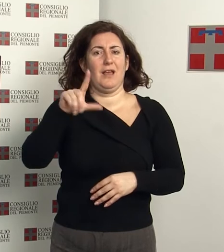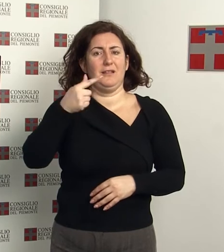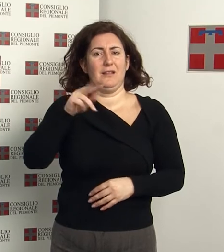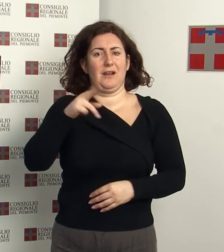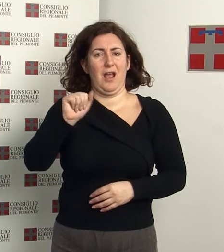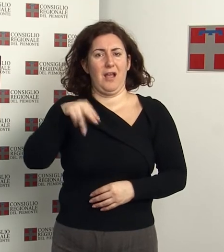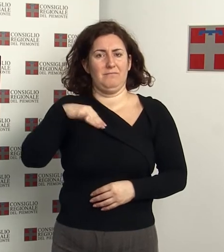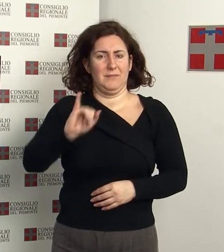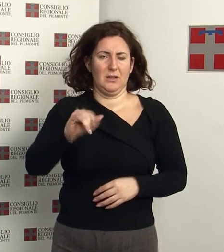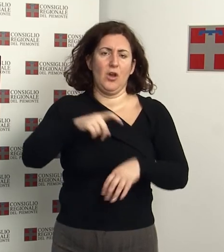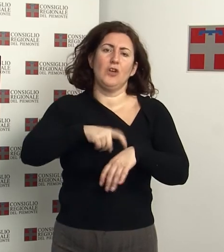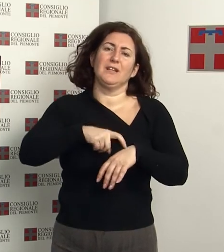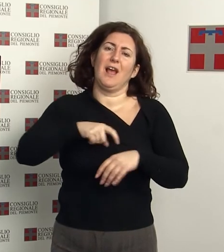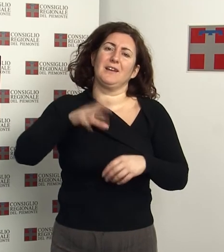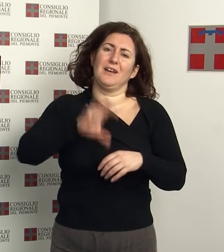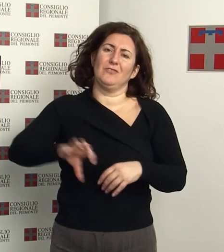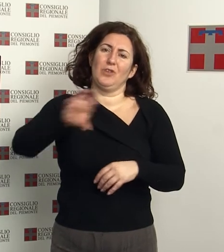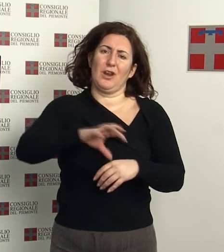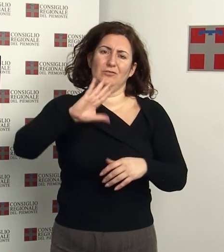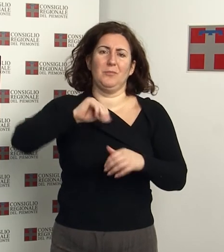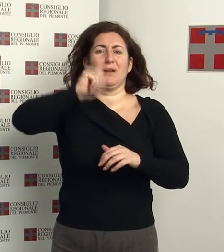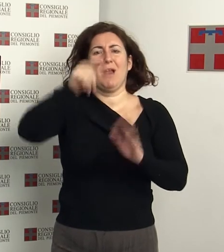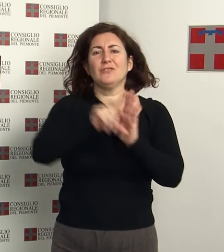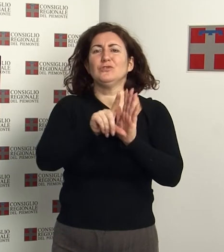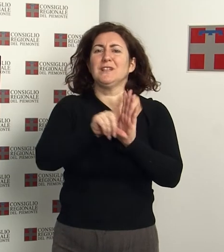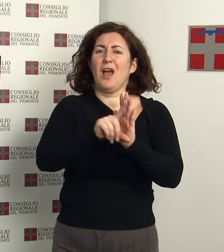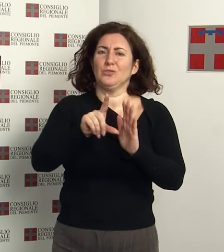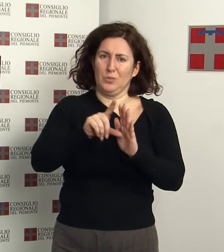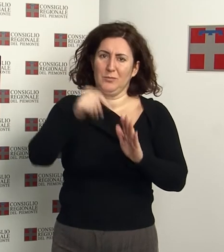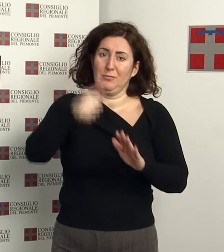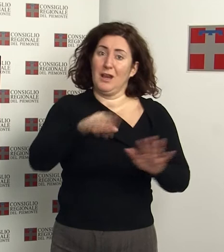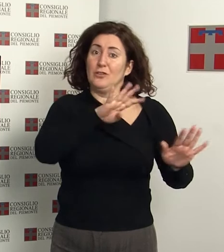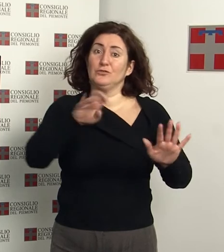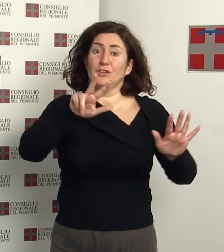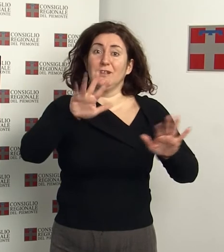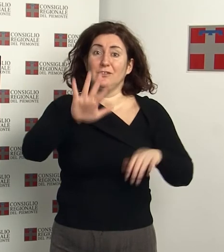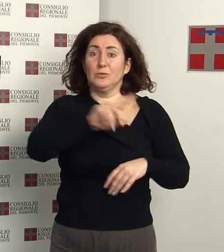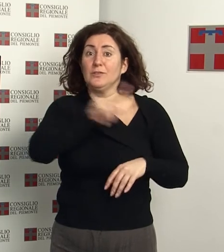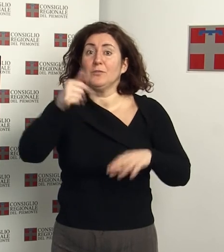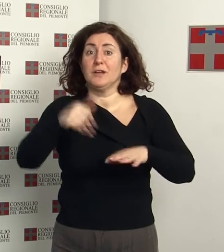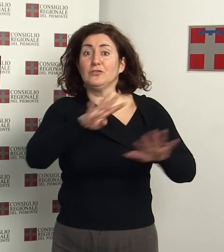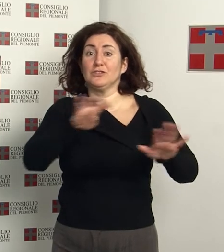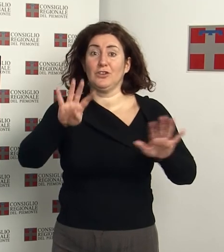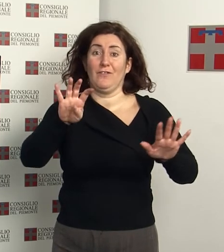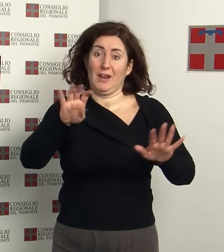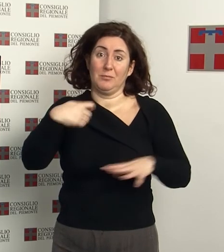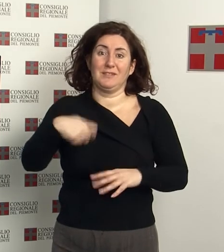legislature e presidente della giunta dal 1985 al 1990 l'assemblea ha poi approvato la proroga